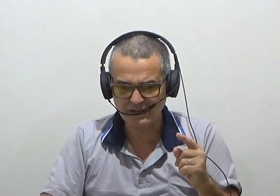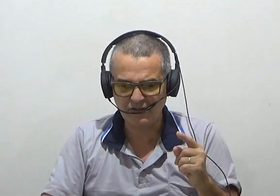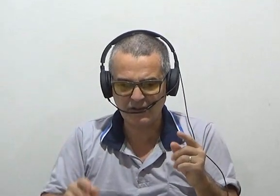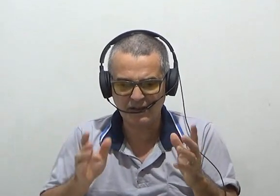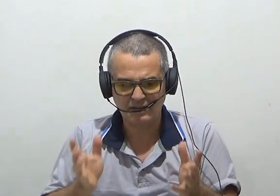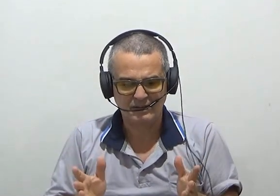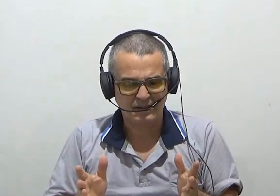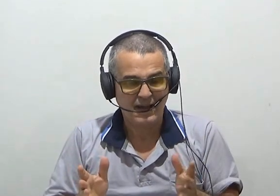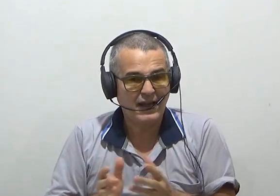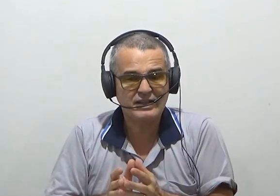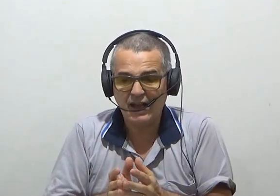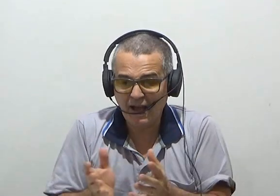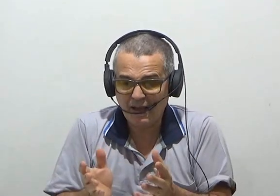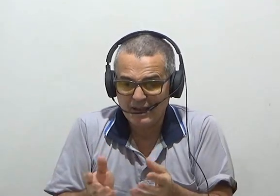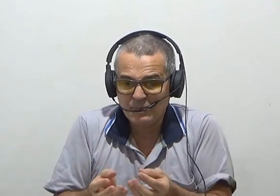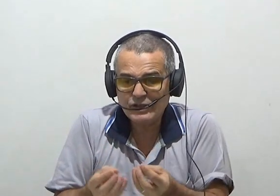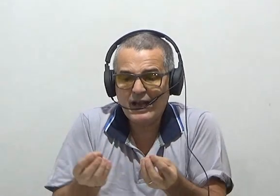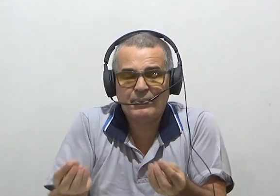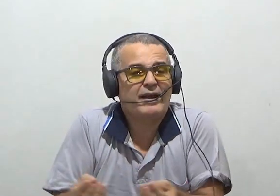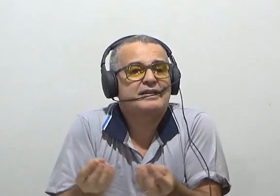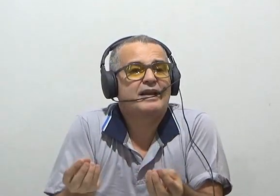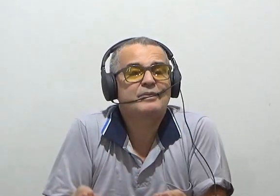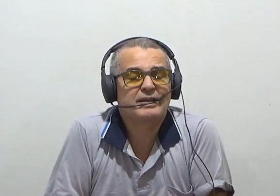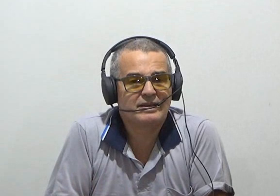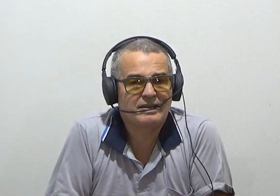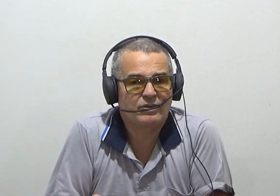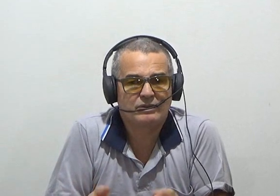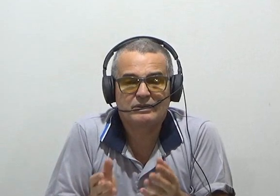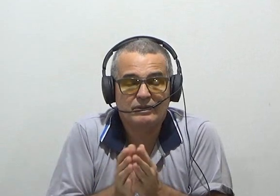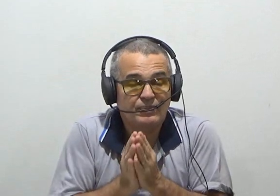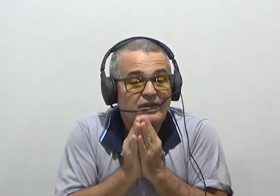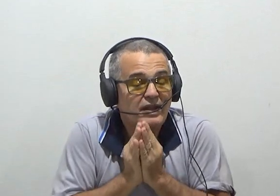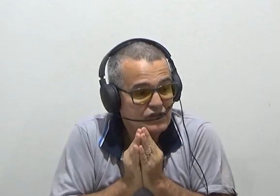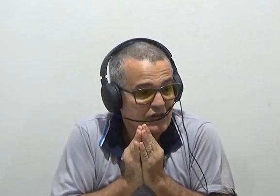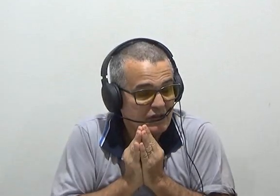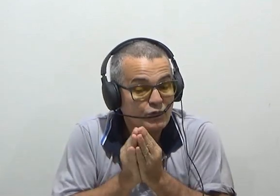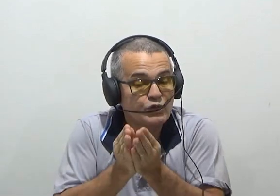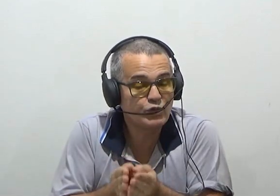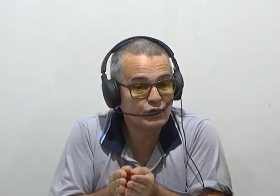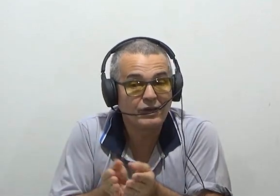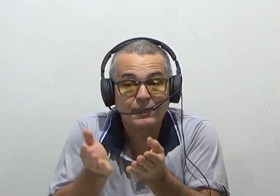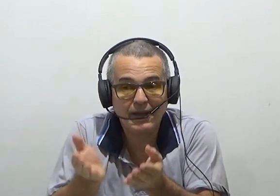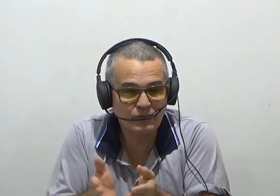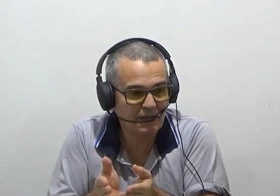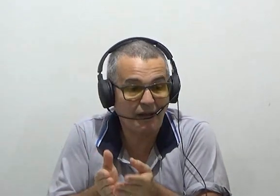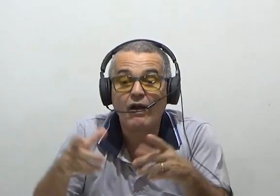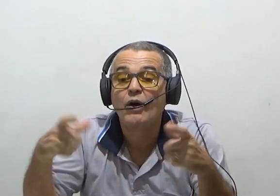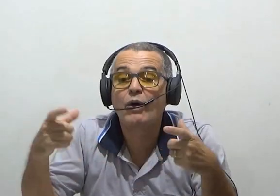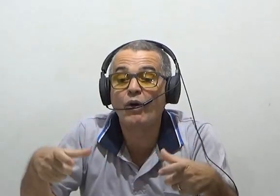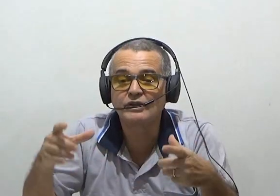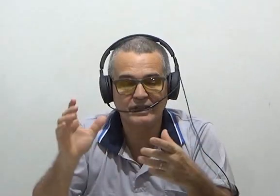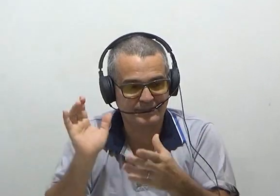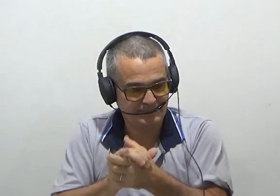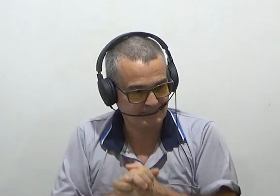Aí a gente vê o quê? Aí diz, mas e a praça de alimentação? Deixe o surdo